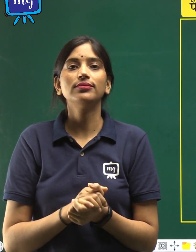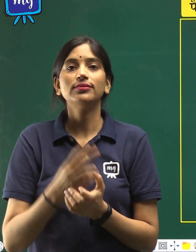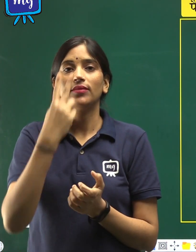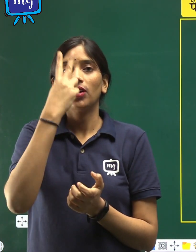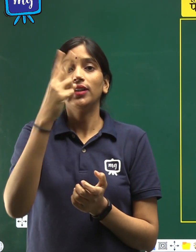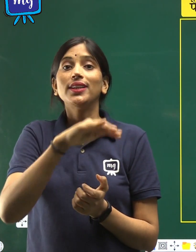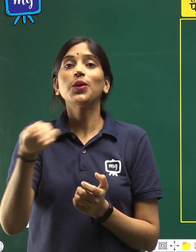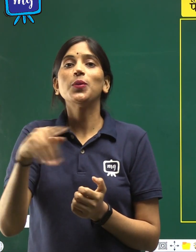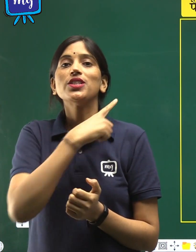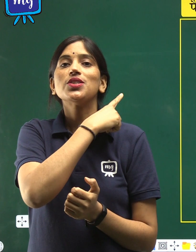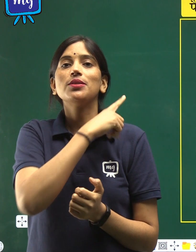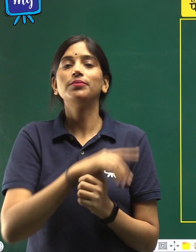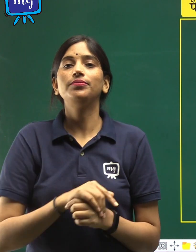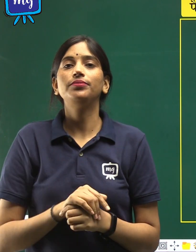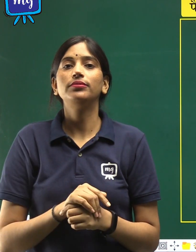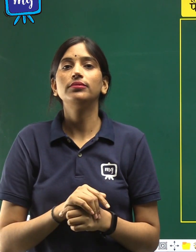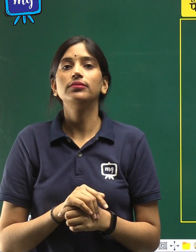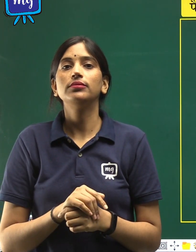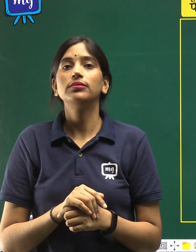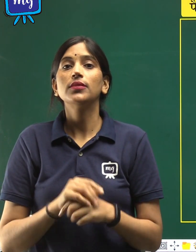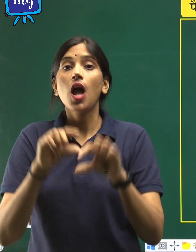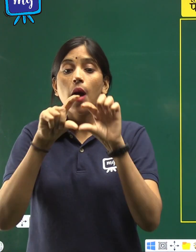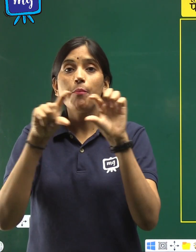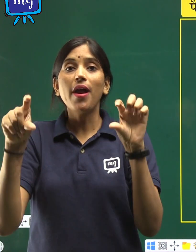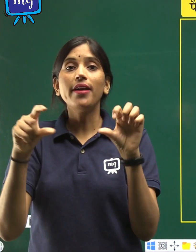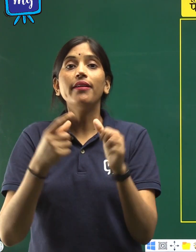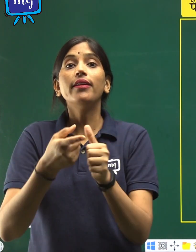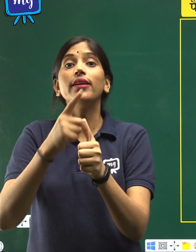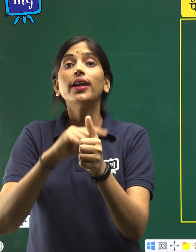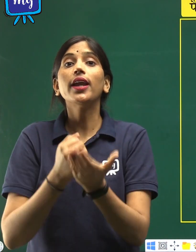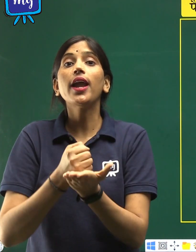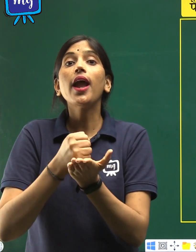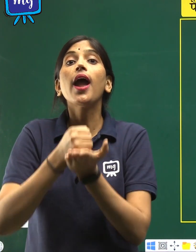देखो बच्चों, पैटर्न की मदद